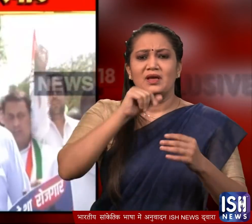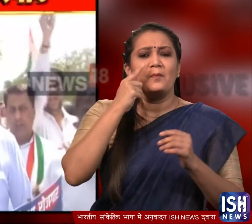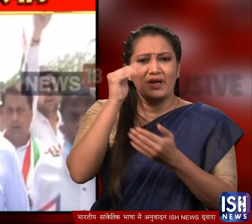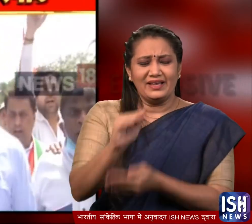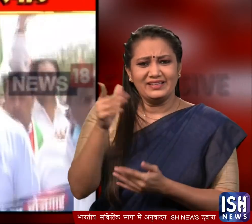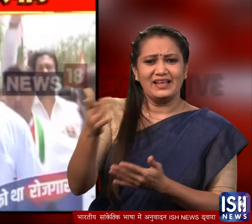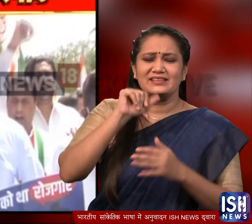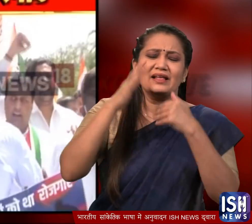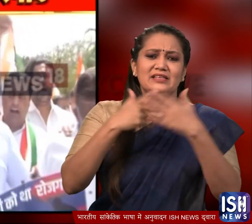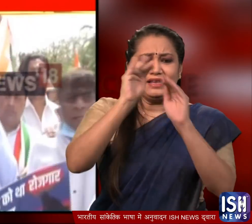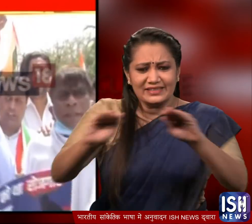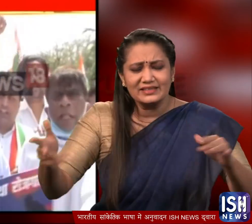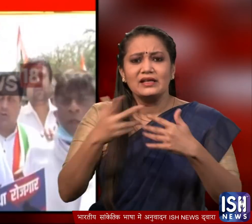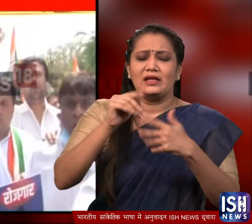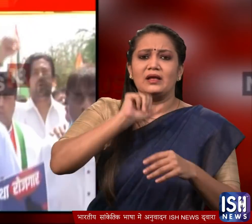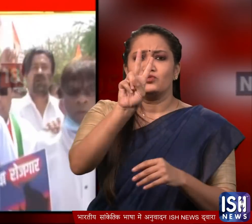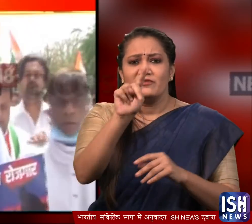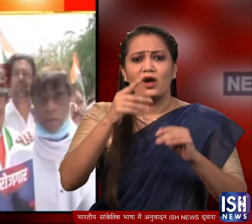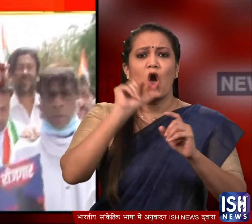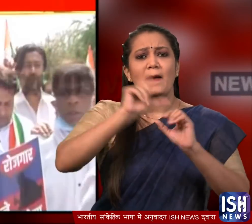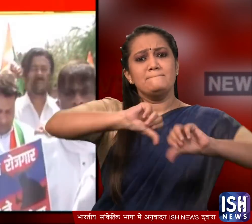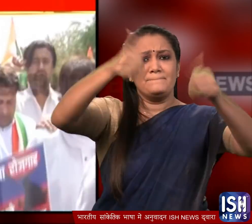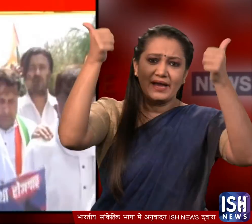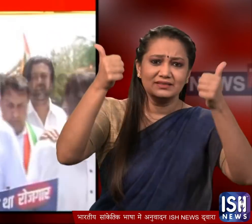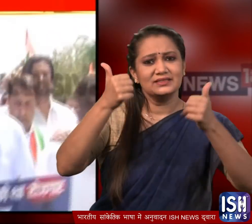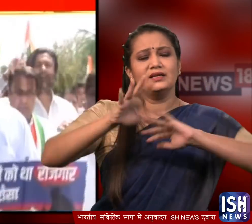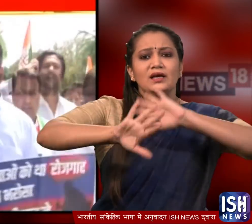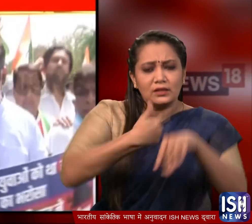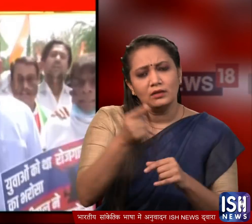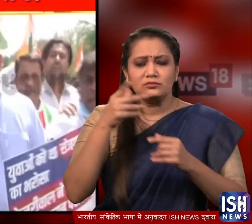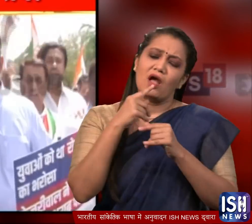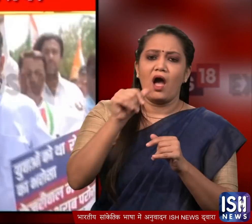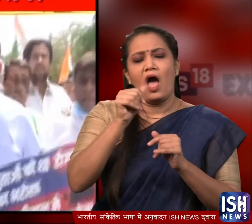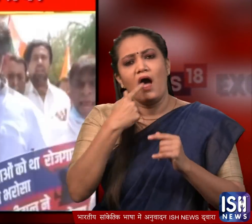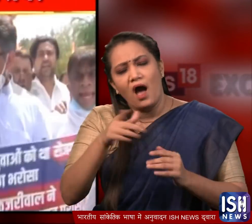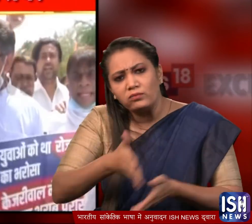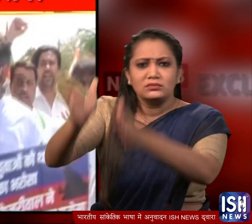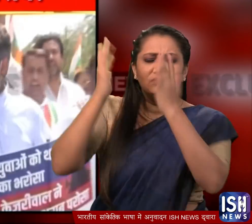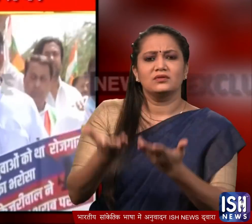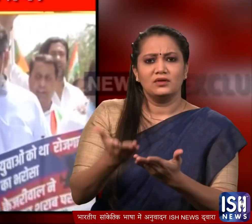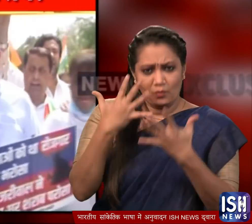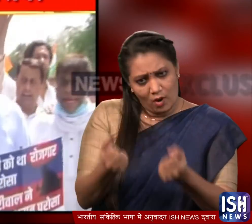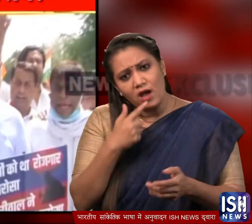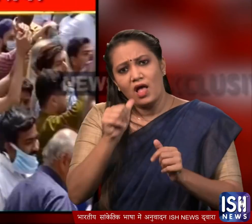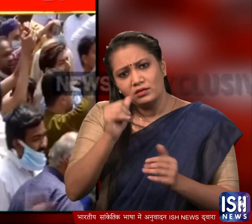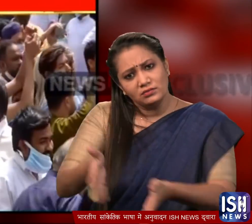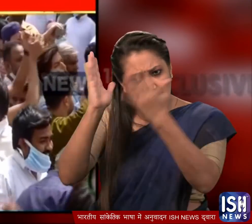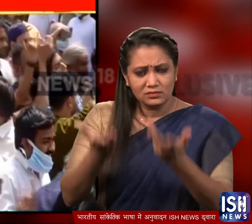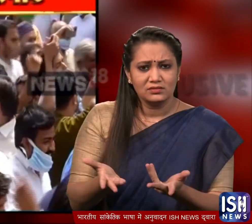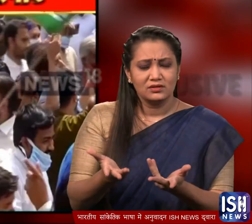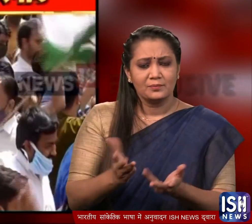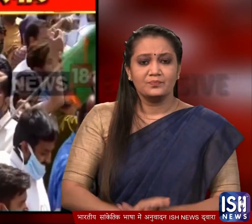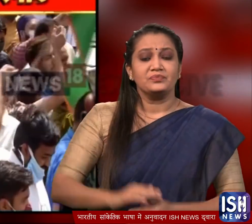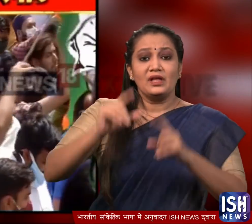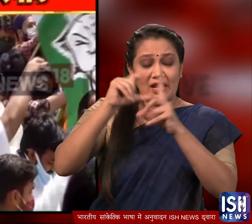बच्चा 21 साल में अपनी ग्रेजुएशन पास करके कॉलेज से निकलता है, आप उसको ये अधिकार दे रहे हैं कि आप दारू पीजिए। दिल्ली